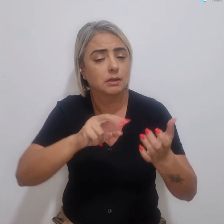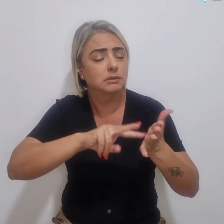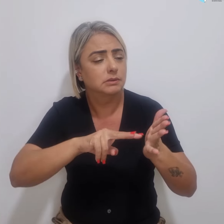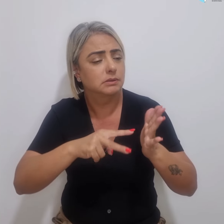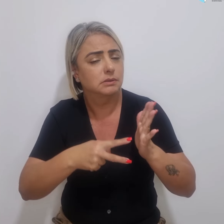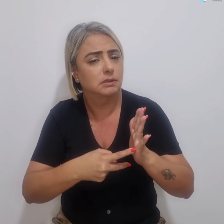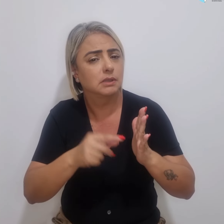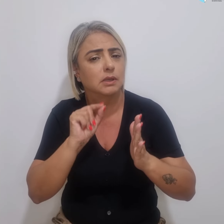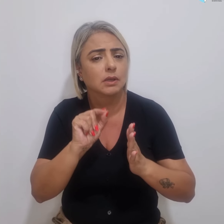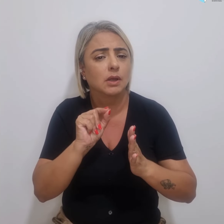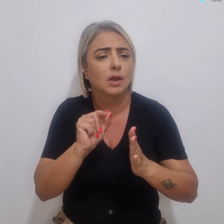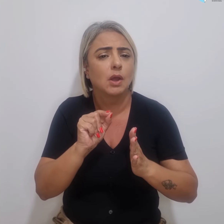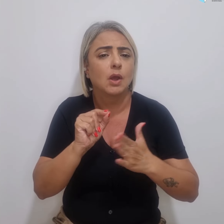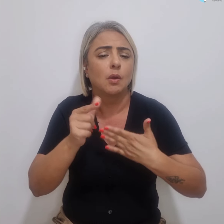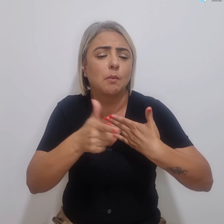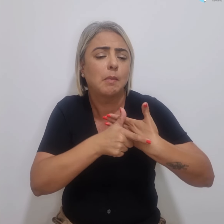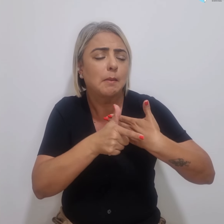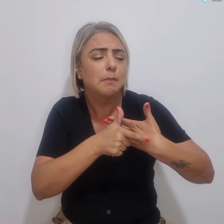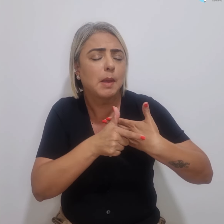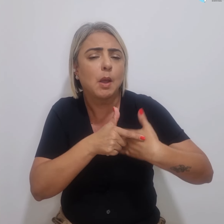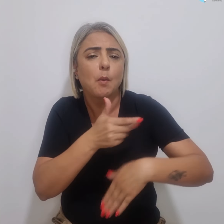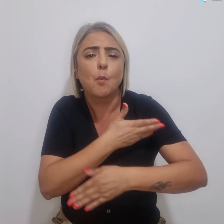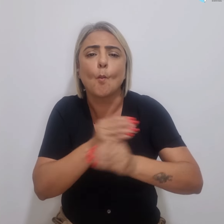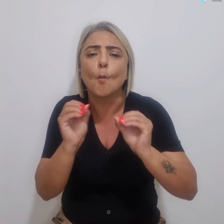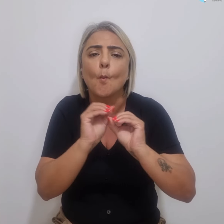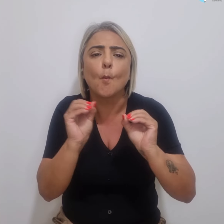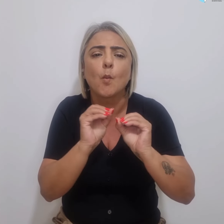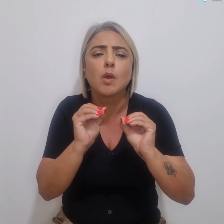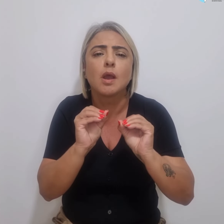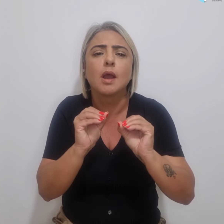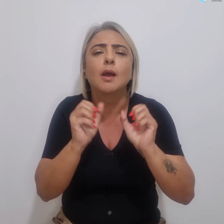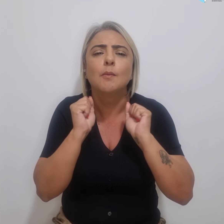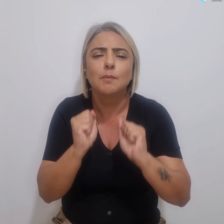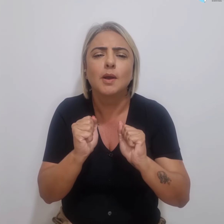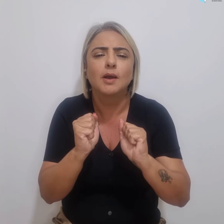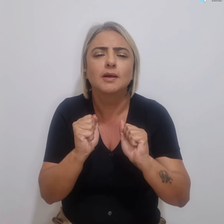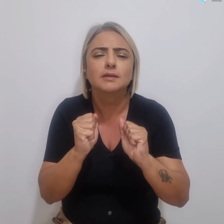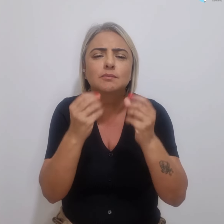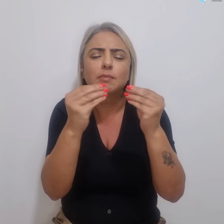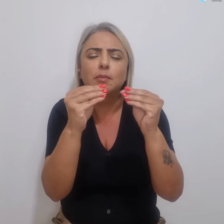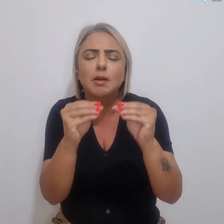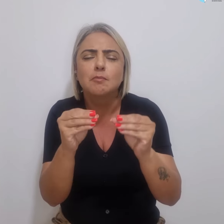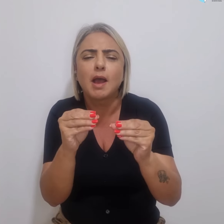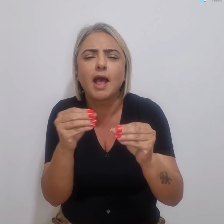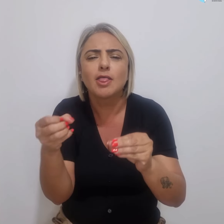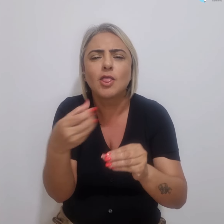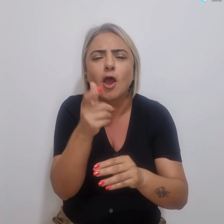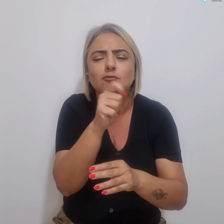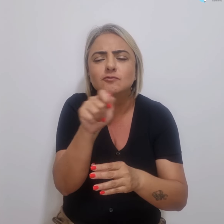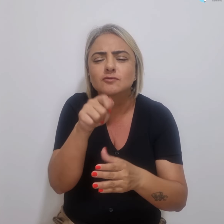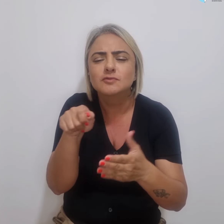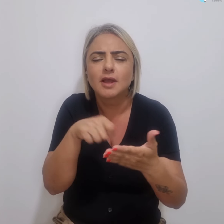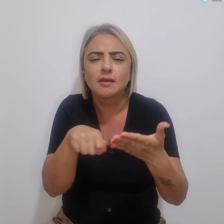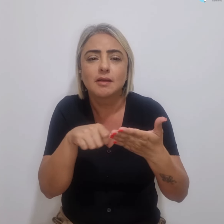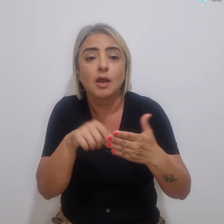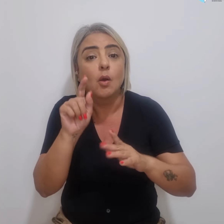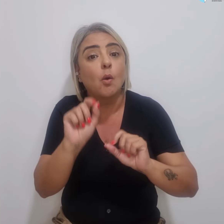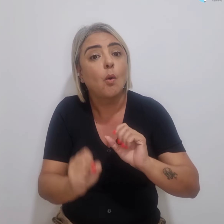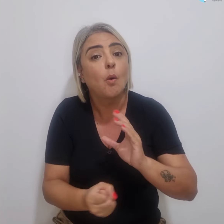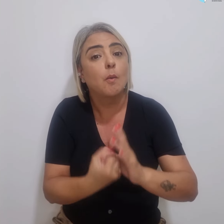uma folha em branco, onde se podem escrever novas palavras ou se produzirem novos